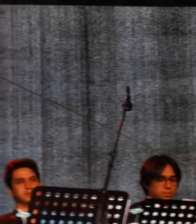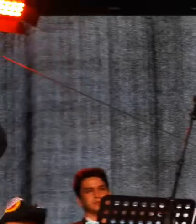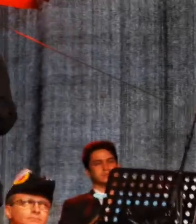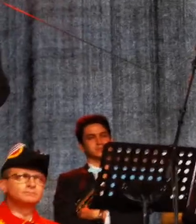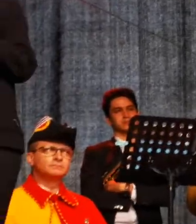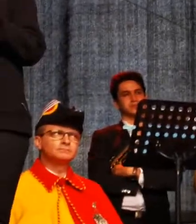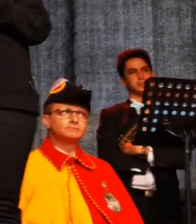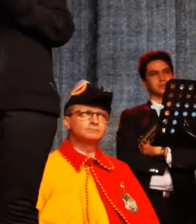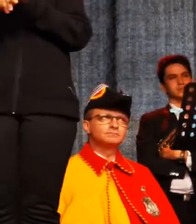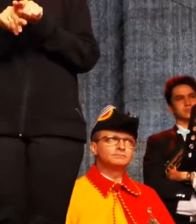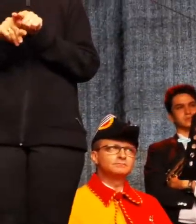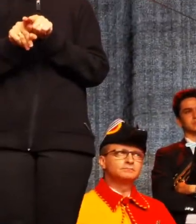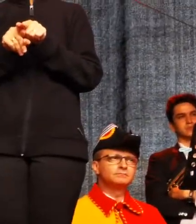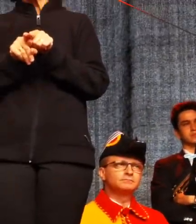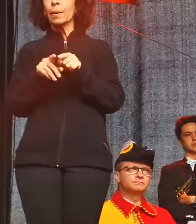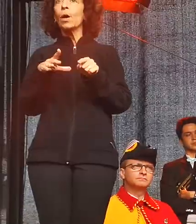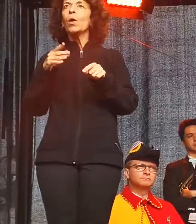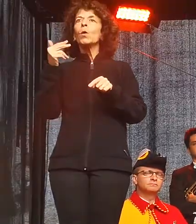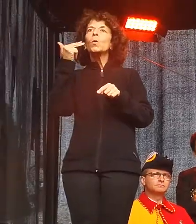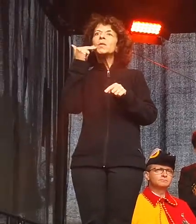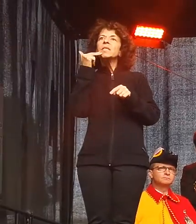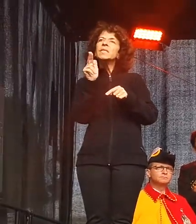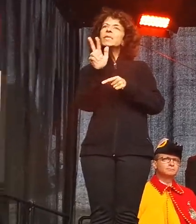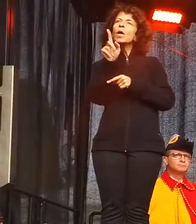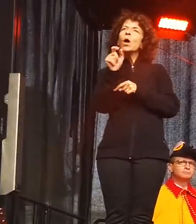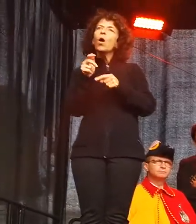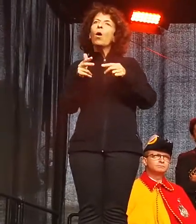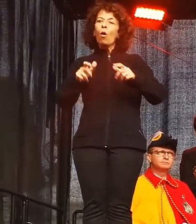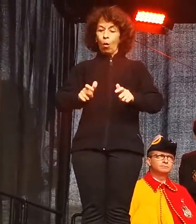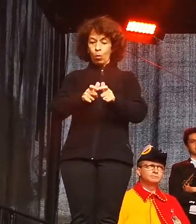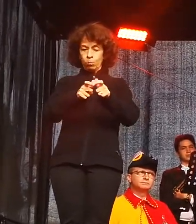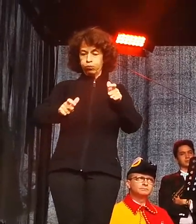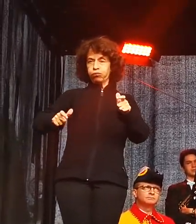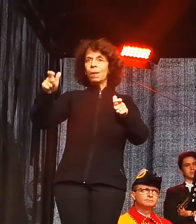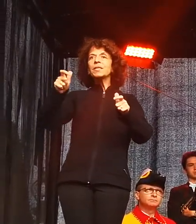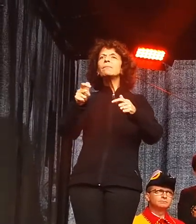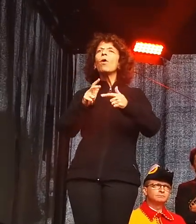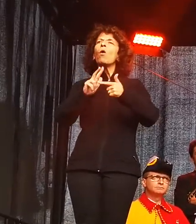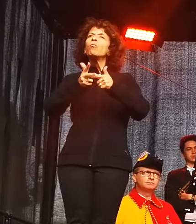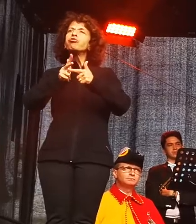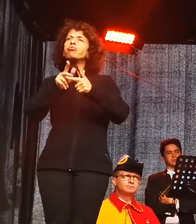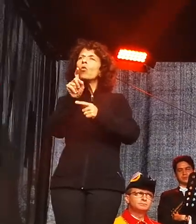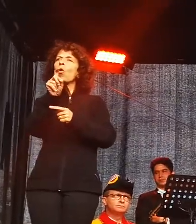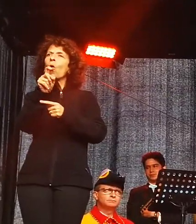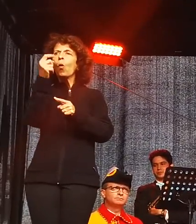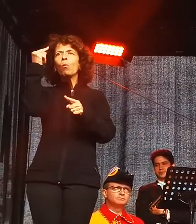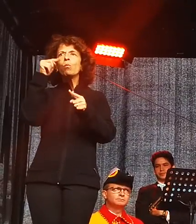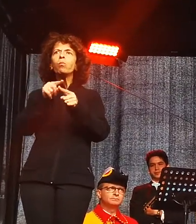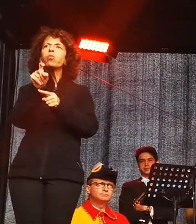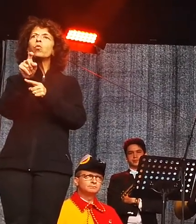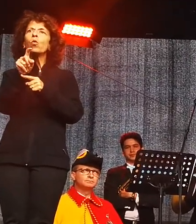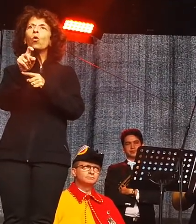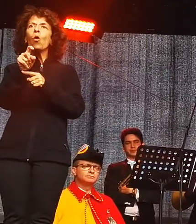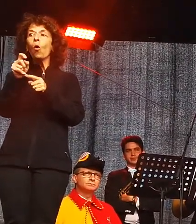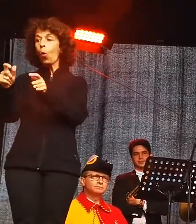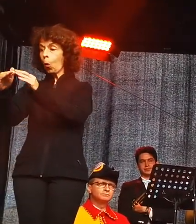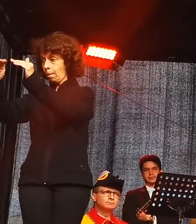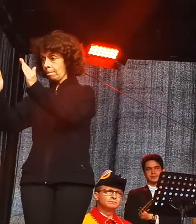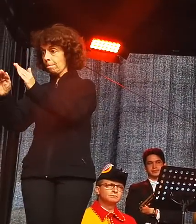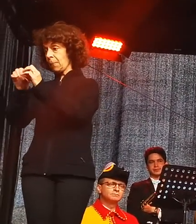à Laval-sur-Rhône la force hydraulique, on construit le bâtiment des forces motrices qui nous permet de distribuer l'eau potable dans les